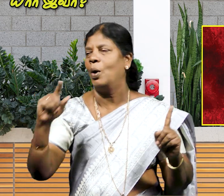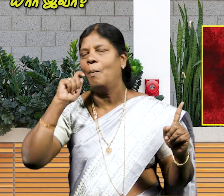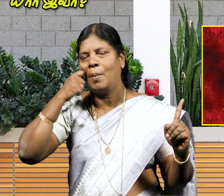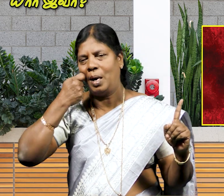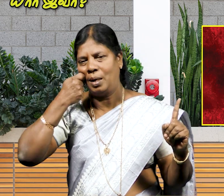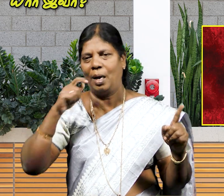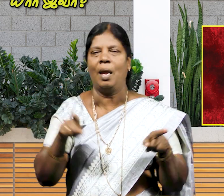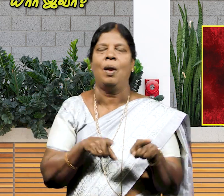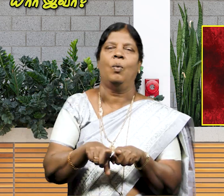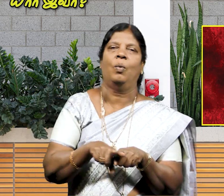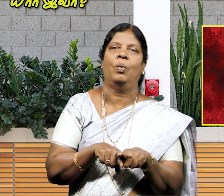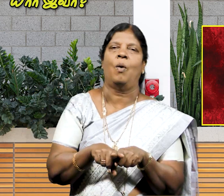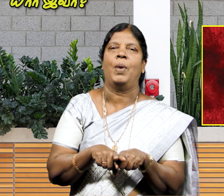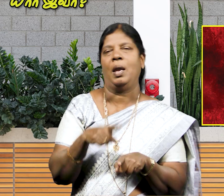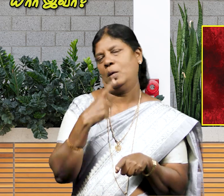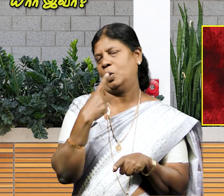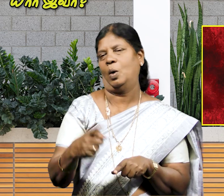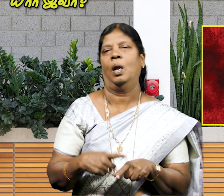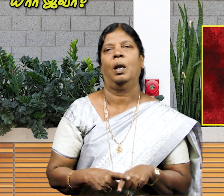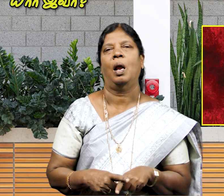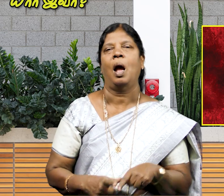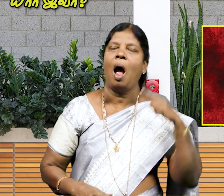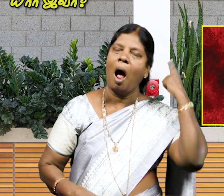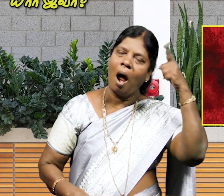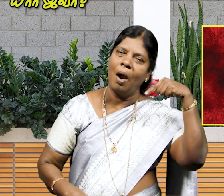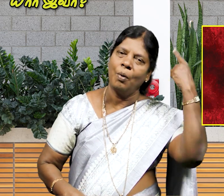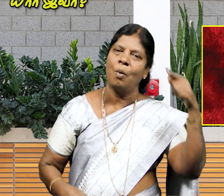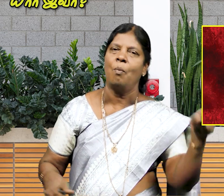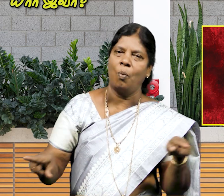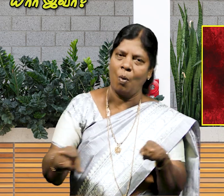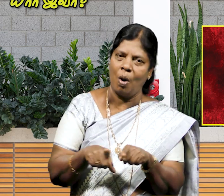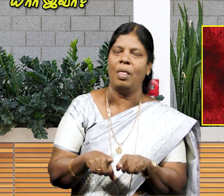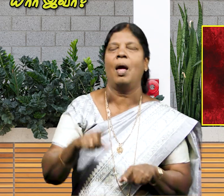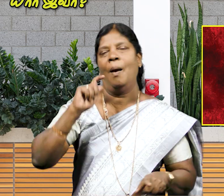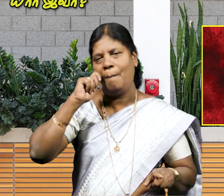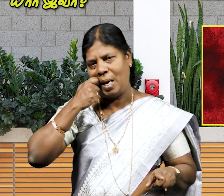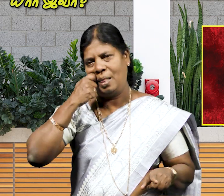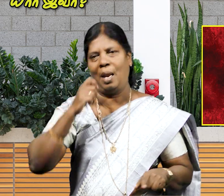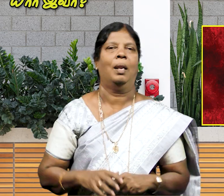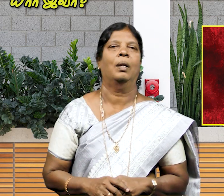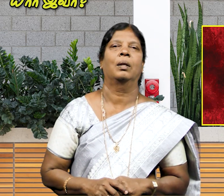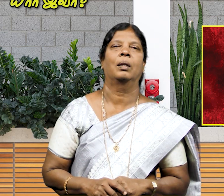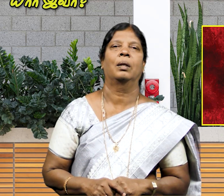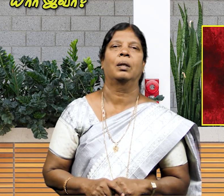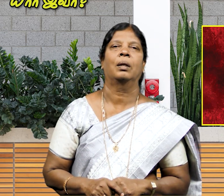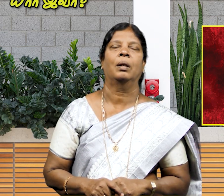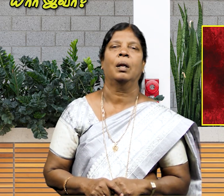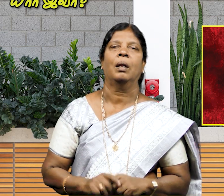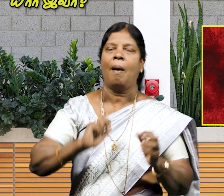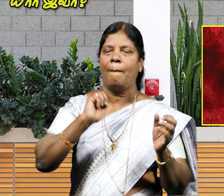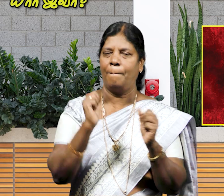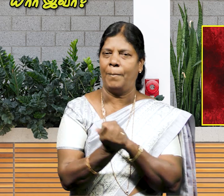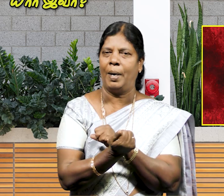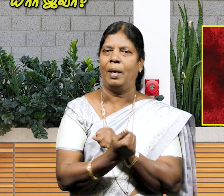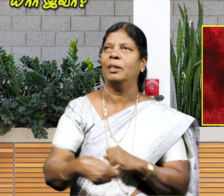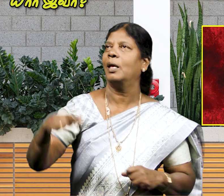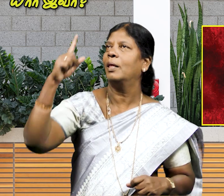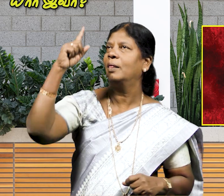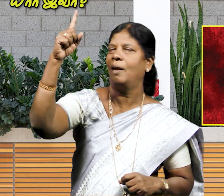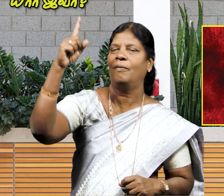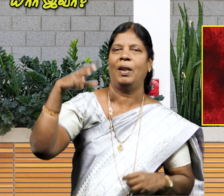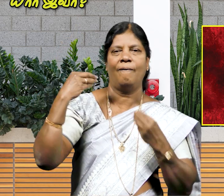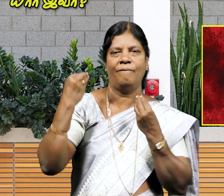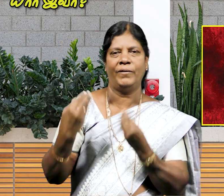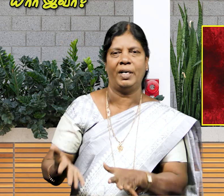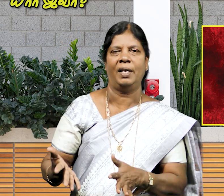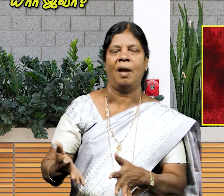தான் இயேசு கிறிஸ்து இந்த ஓமையை சொன்னார். இந்த ஆட்டை போலதான் மனிதர்கள் இருக்கிறார்கள். படைத்த தேவனை